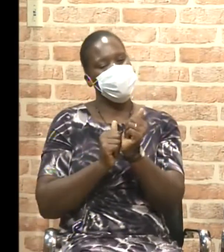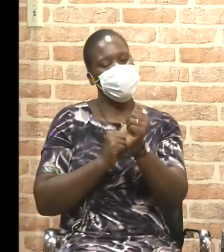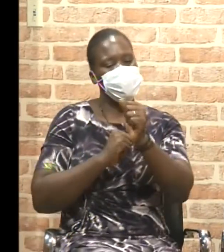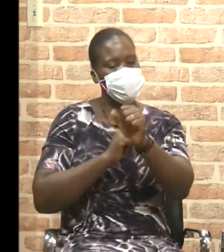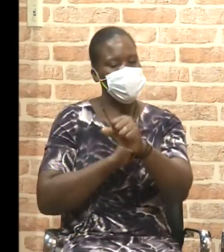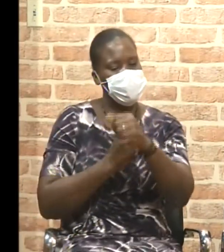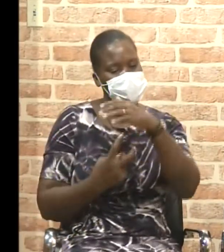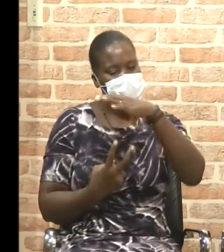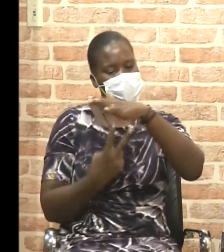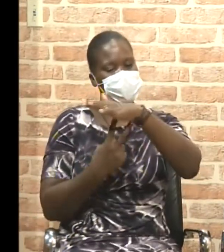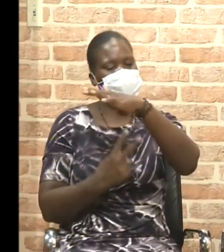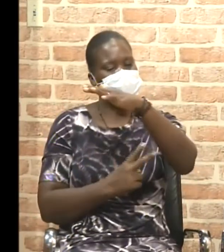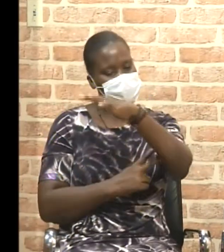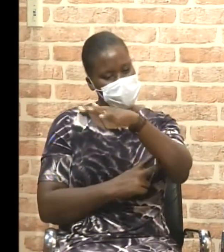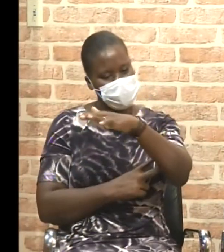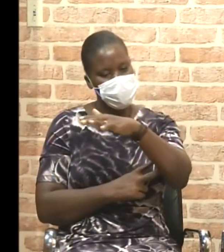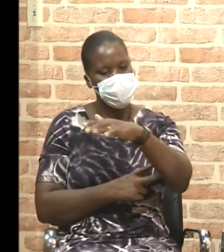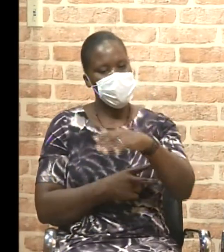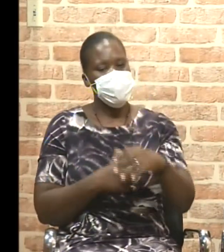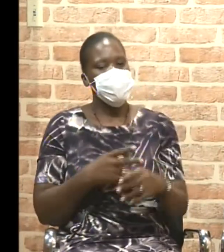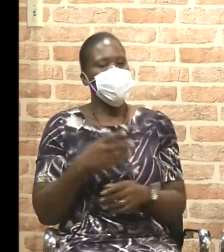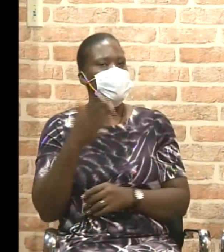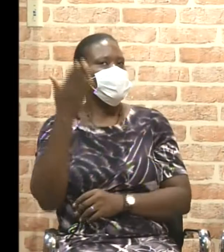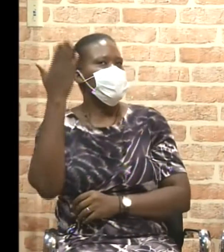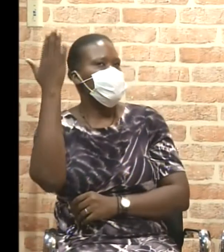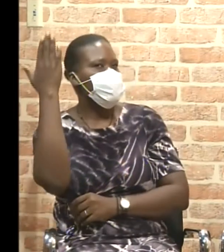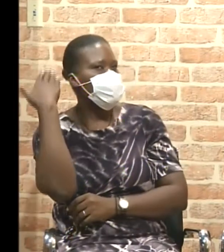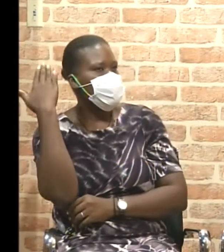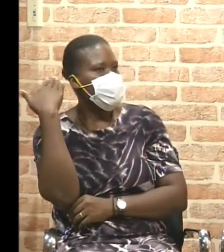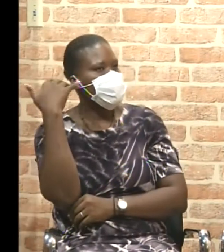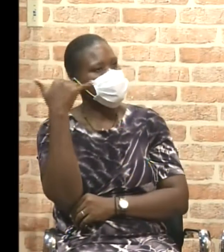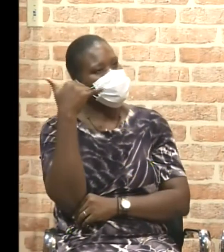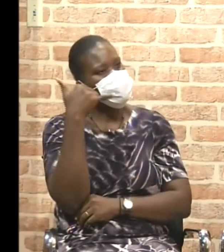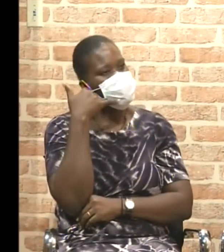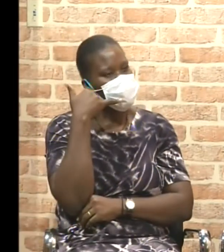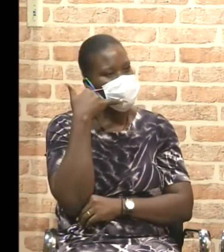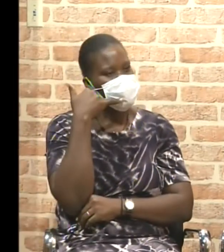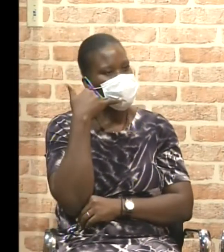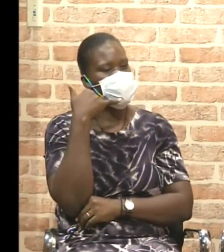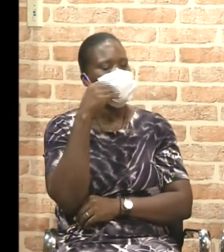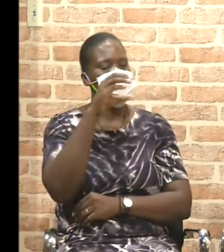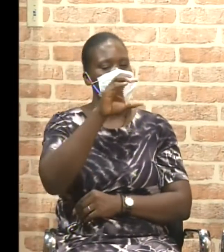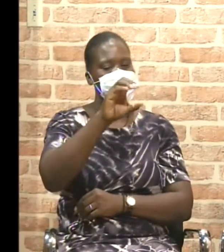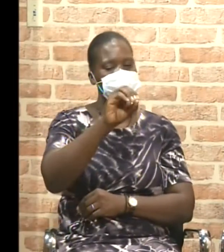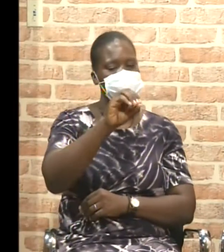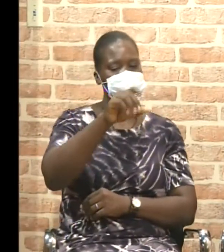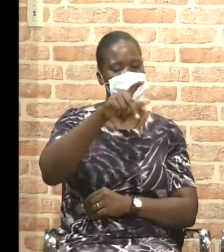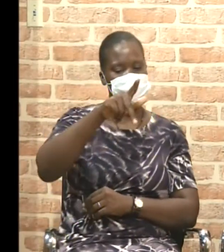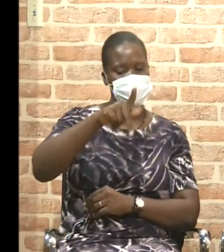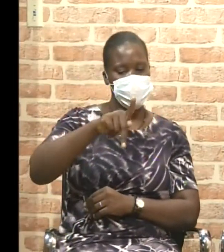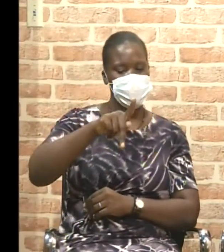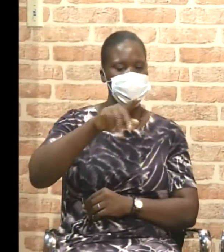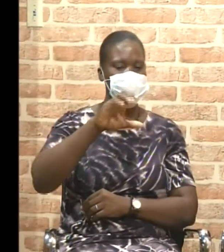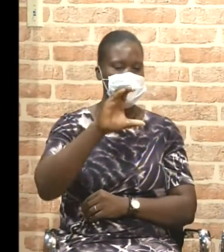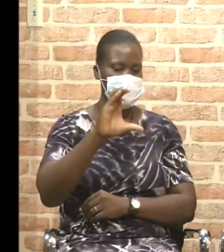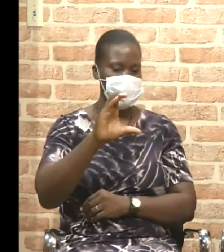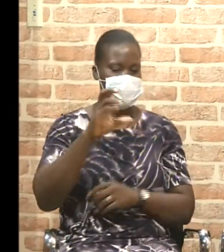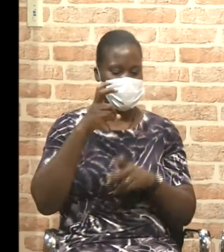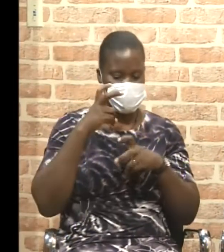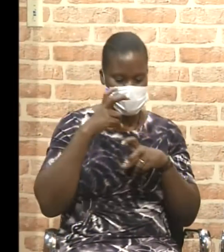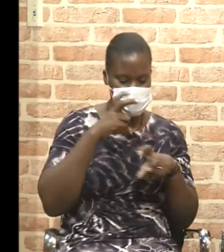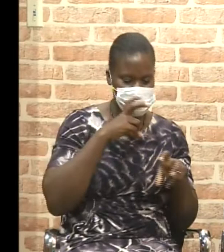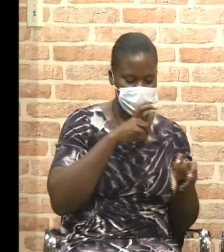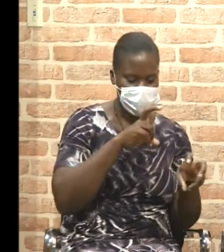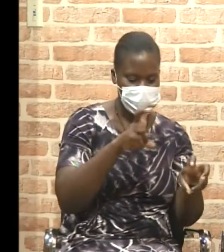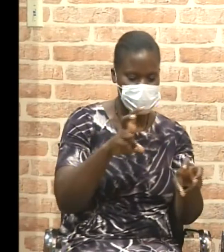faisons correspondance, étant donné que OPC, c'est un organe pour l'État qui peut veiller tout sous et